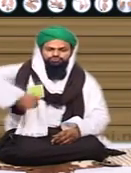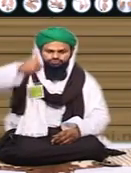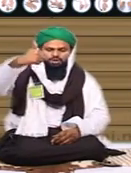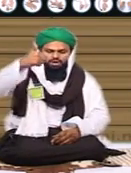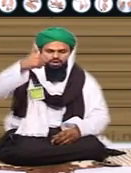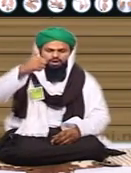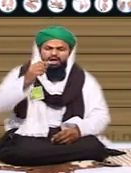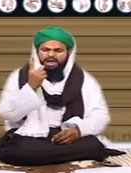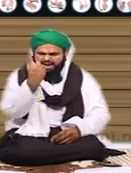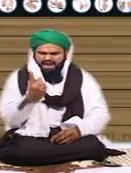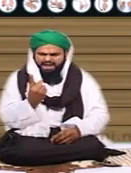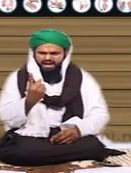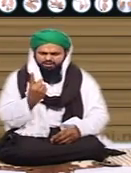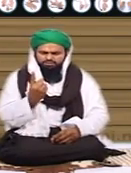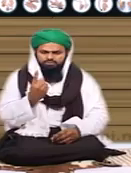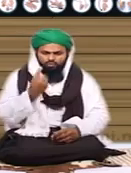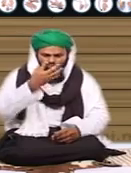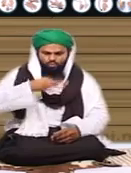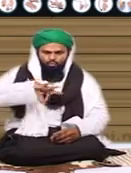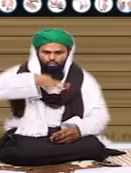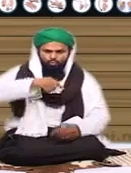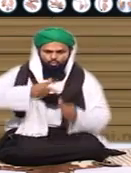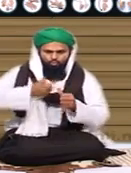آپ نہ صرف خود آئیں بلکہ دوسروں کو بھی لایا کریں۔